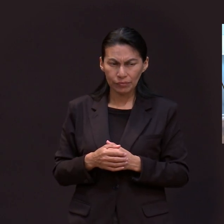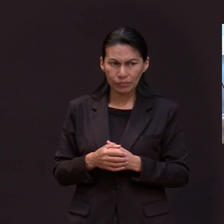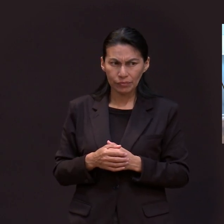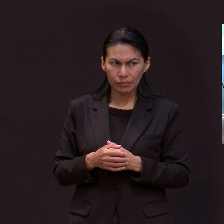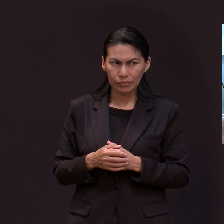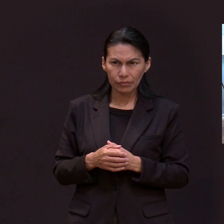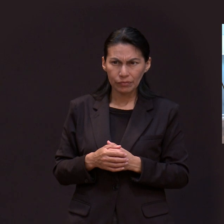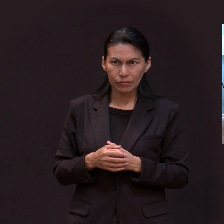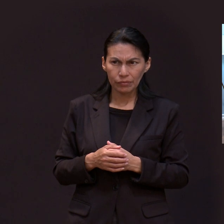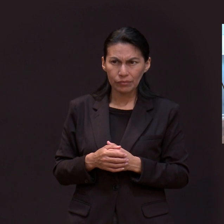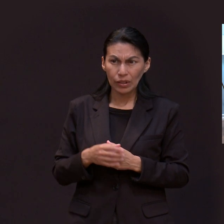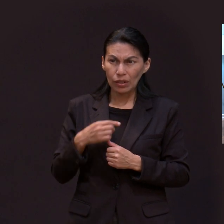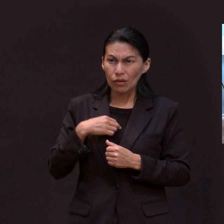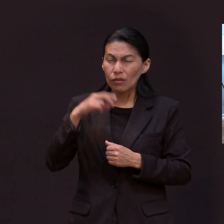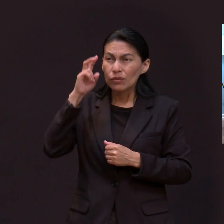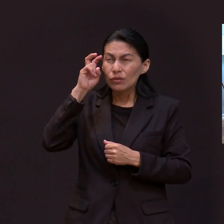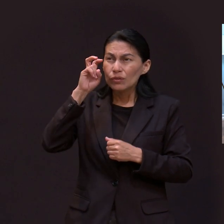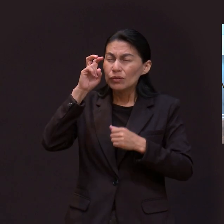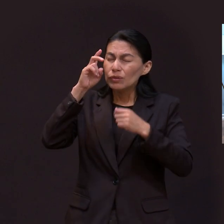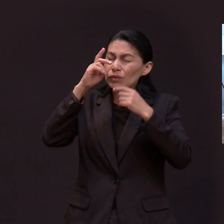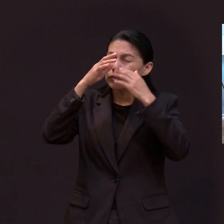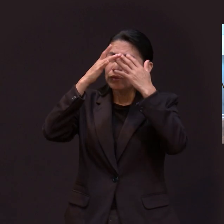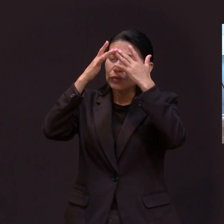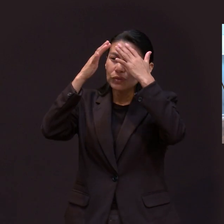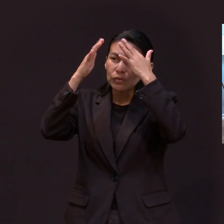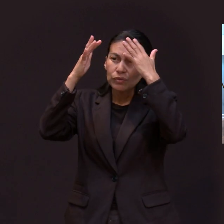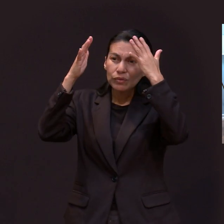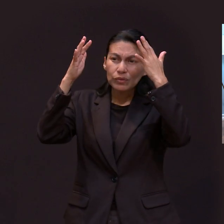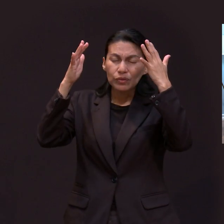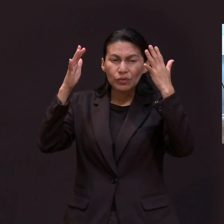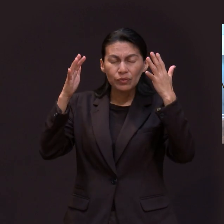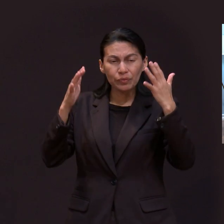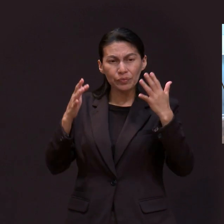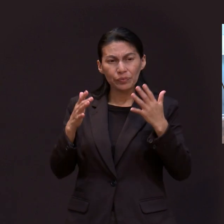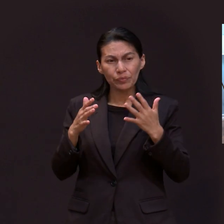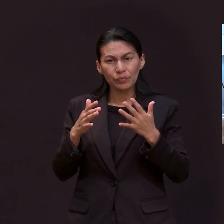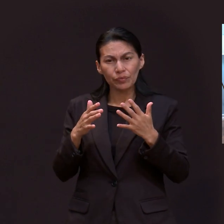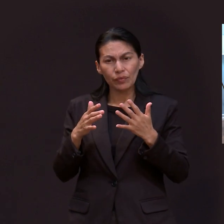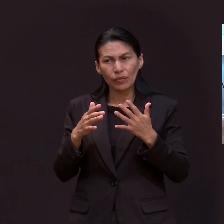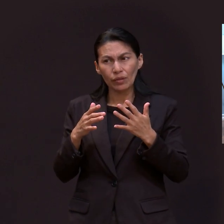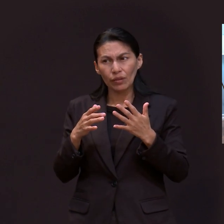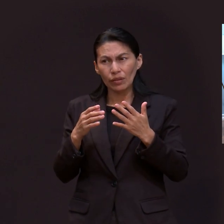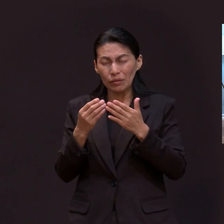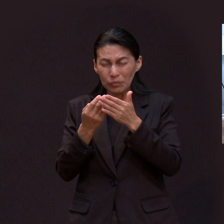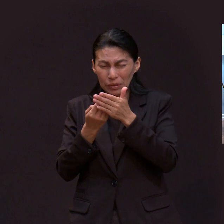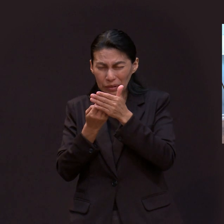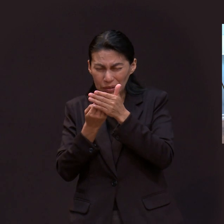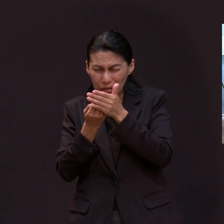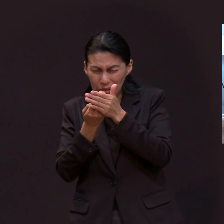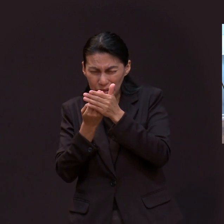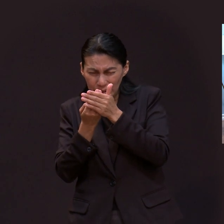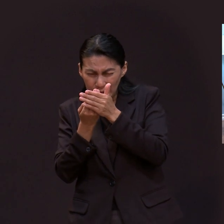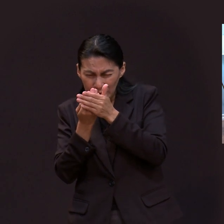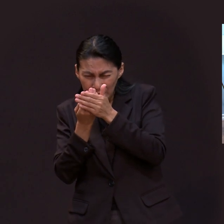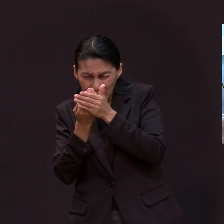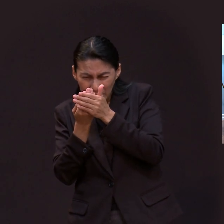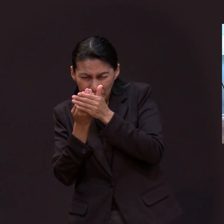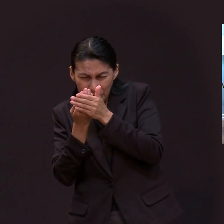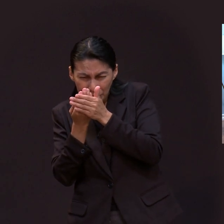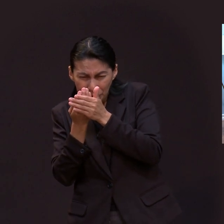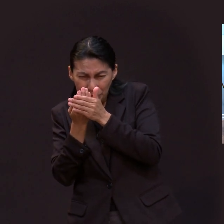y esa comida tuve un sueño cuando estaba despertando el día